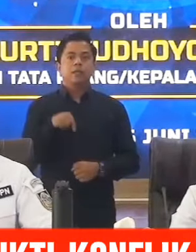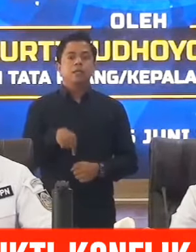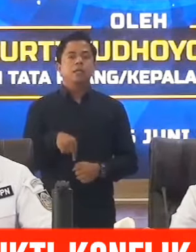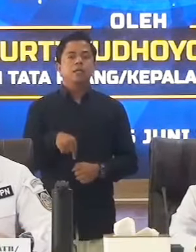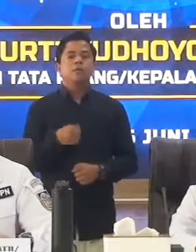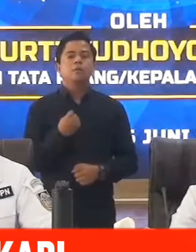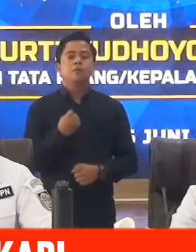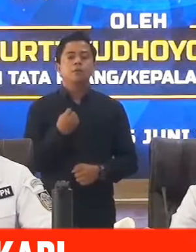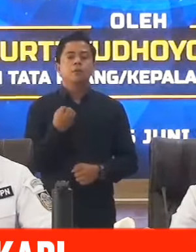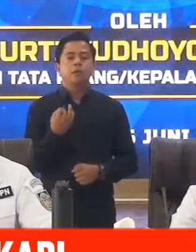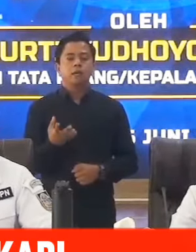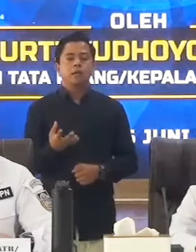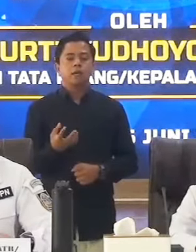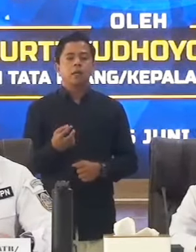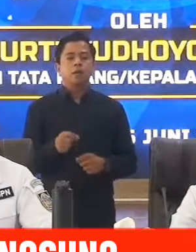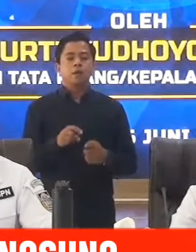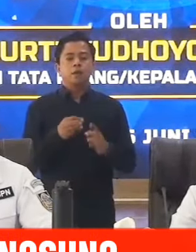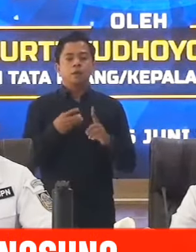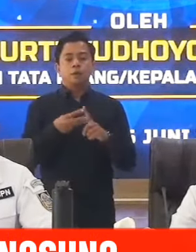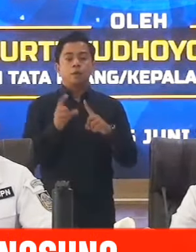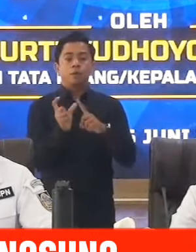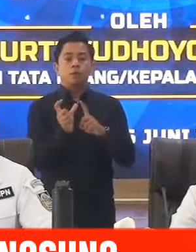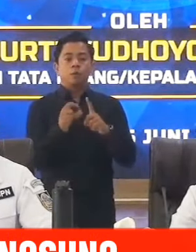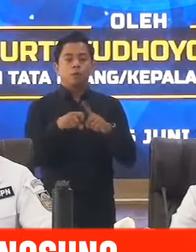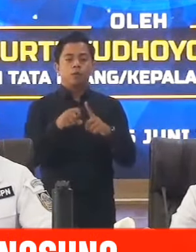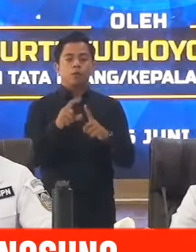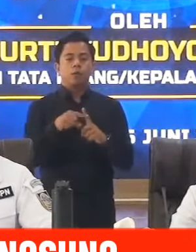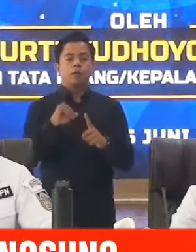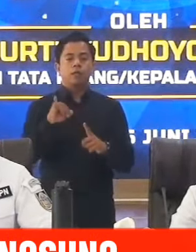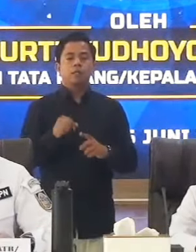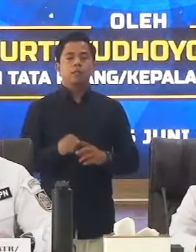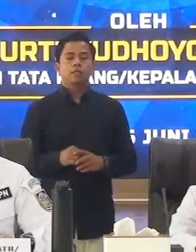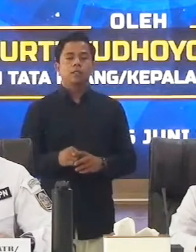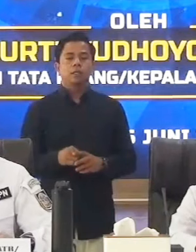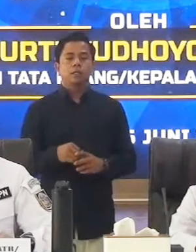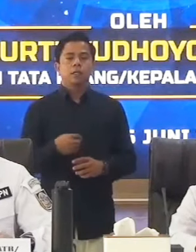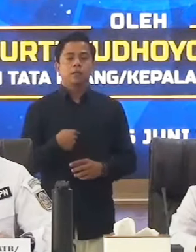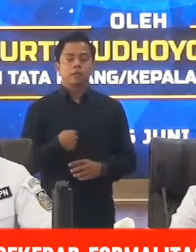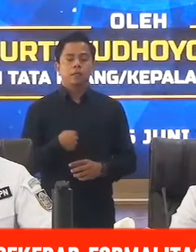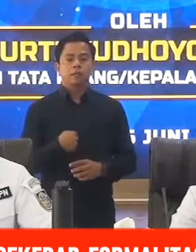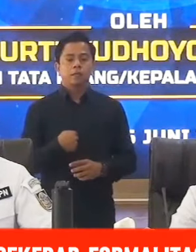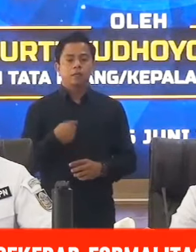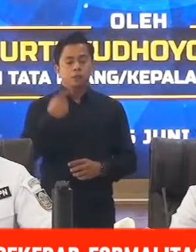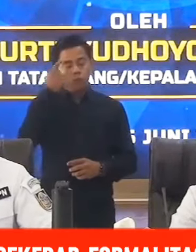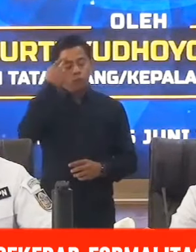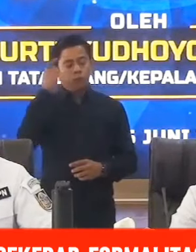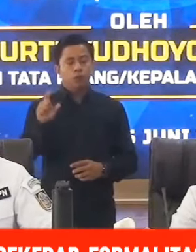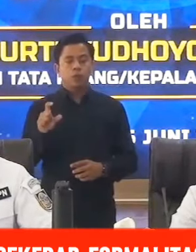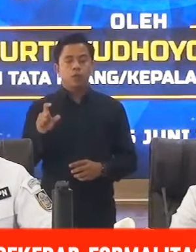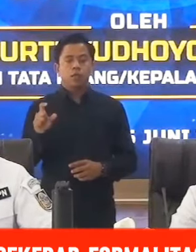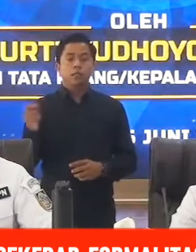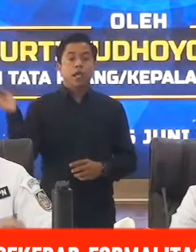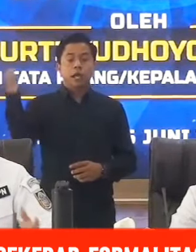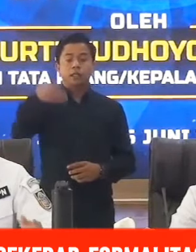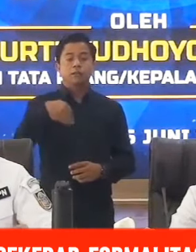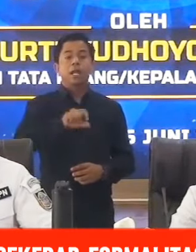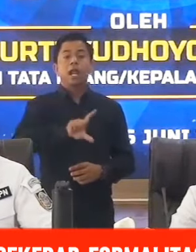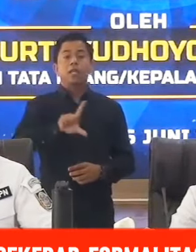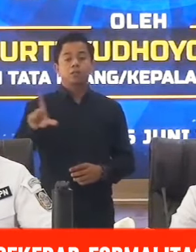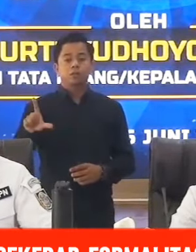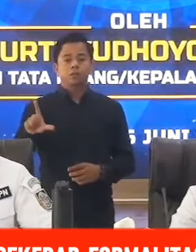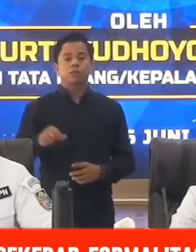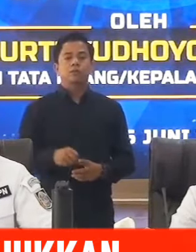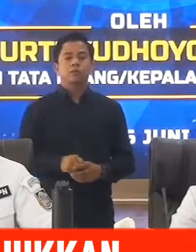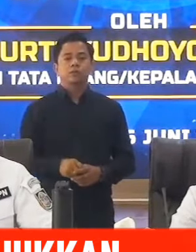bukti konkret komitmen kami untuk terjun langsung, bukan hanya sekedar datang dan